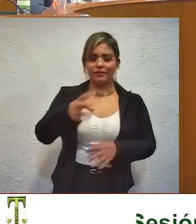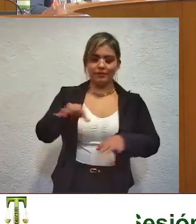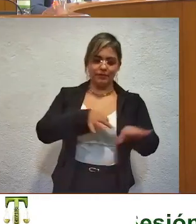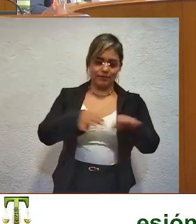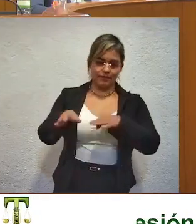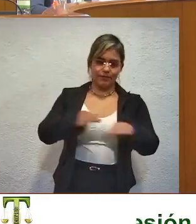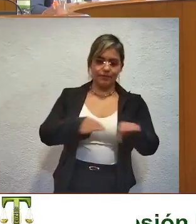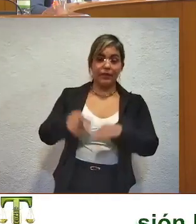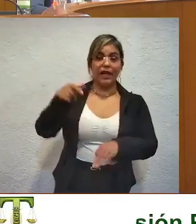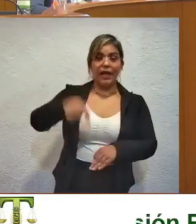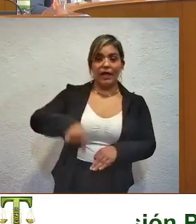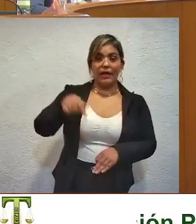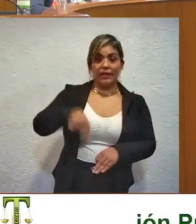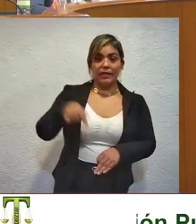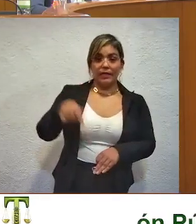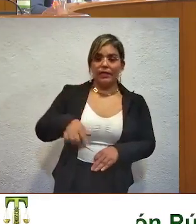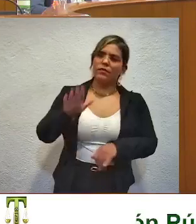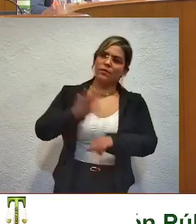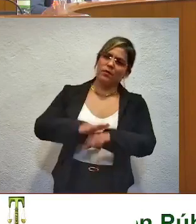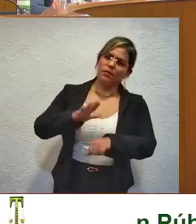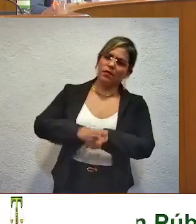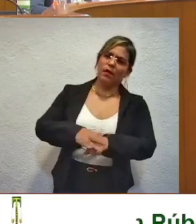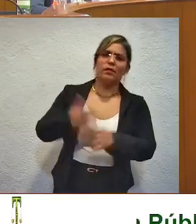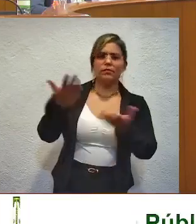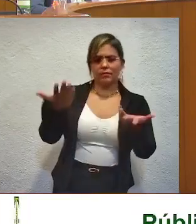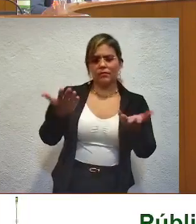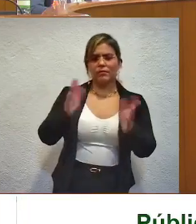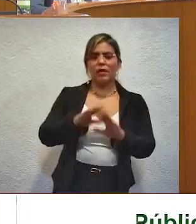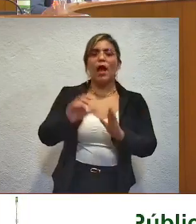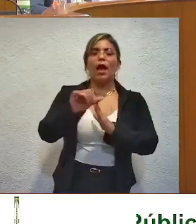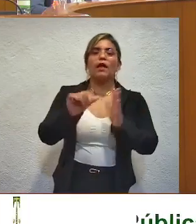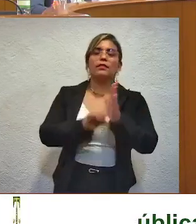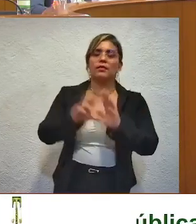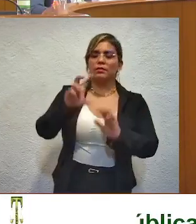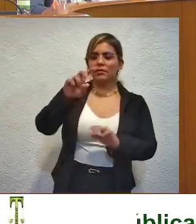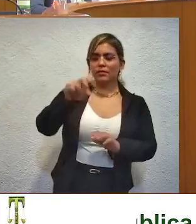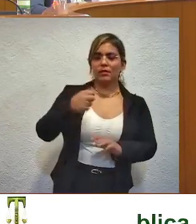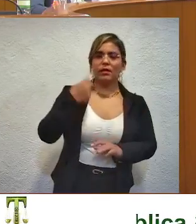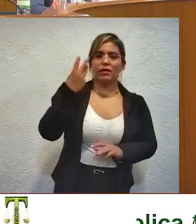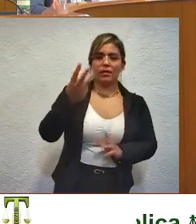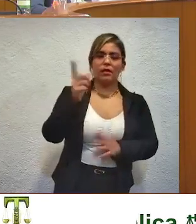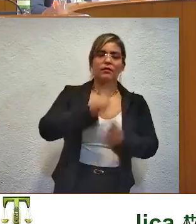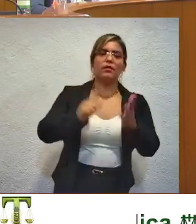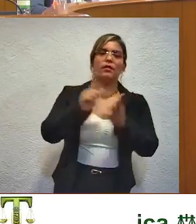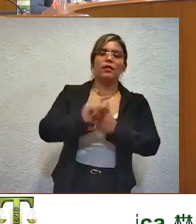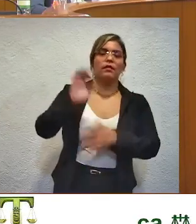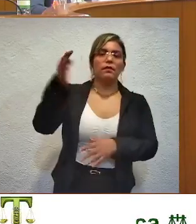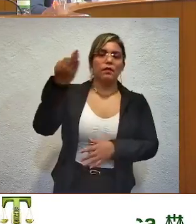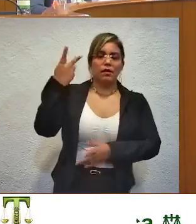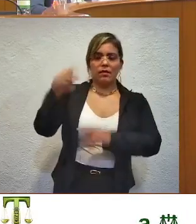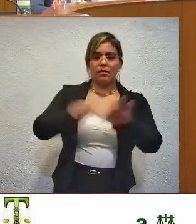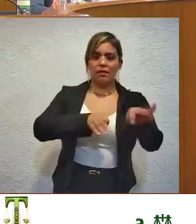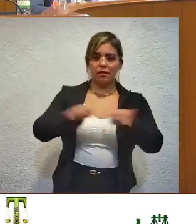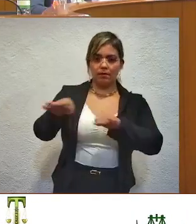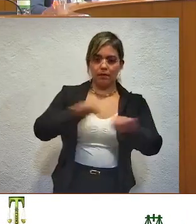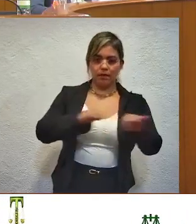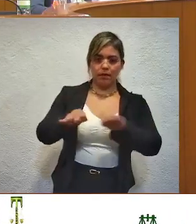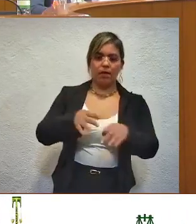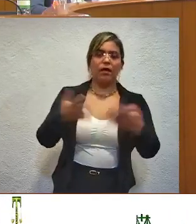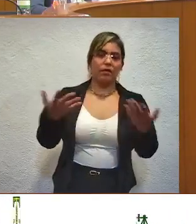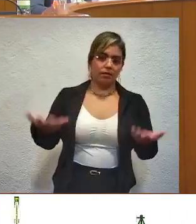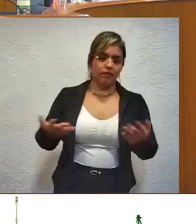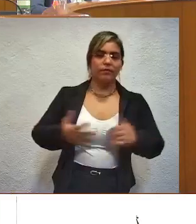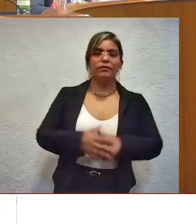autoridad jurisdiccional se diera cumplimiento a lo establecido en el artículo 33 de la Ley Federal del Trabajo, aplicada de manera